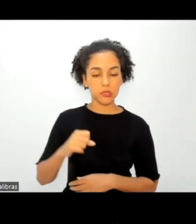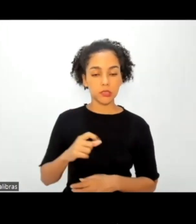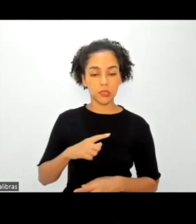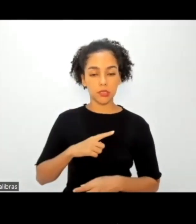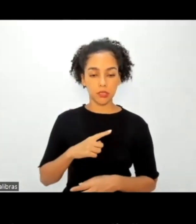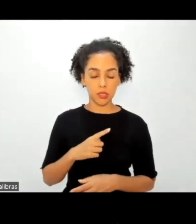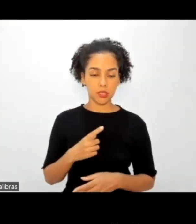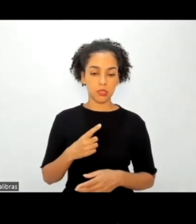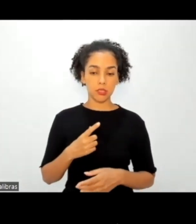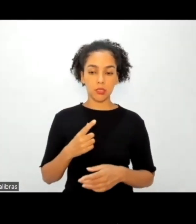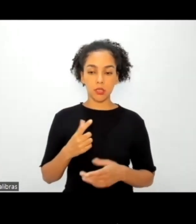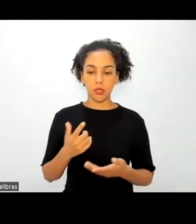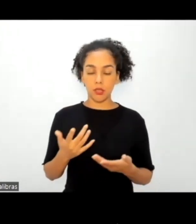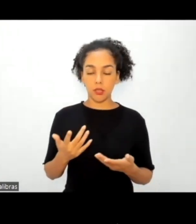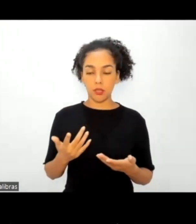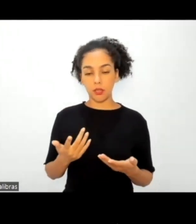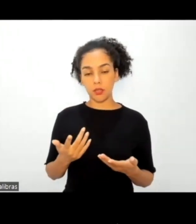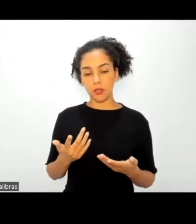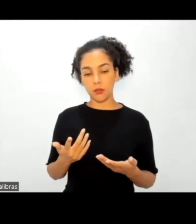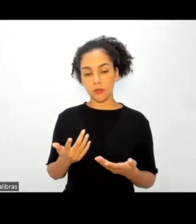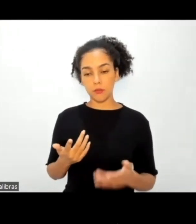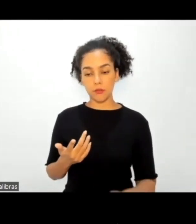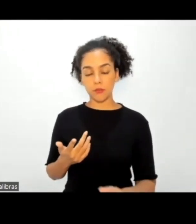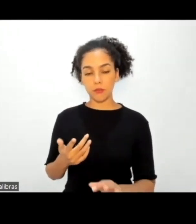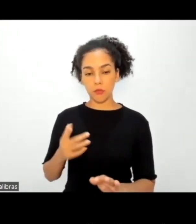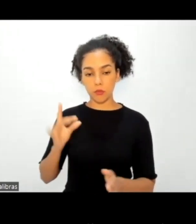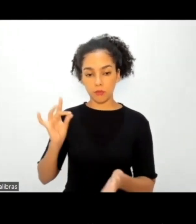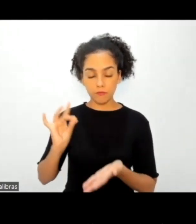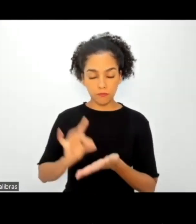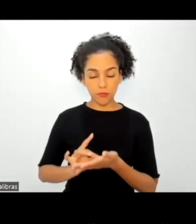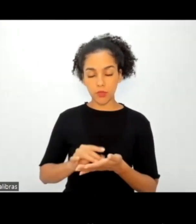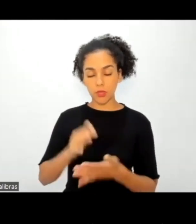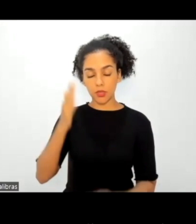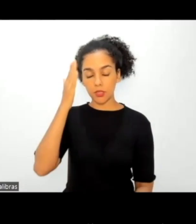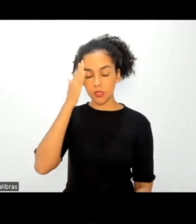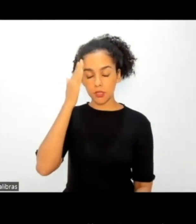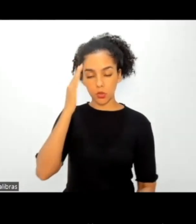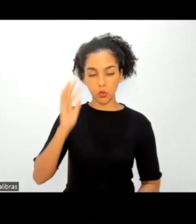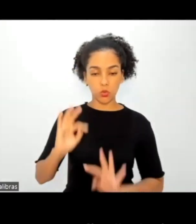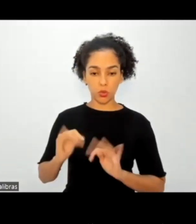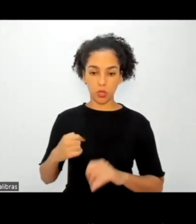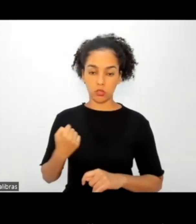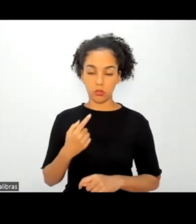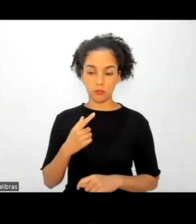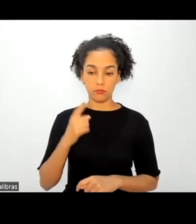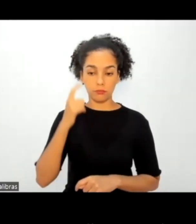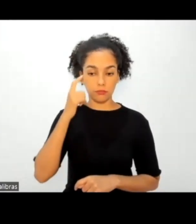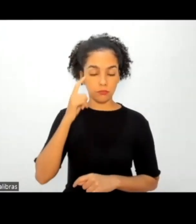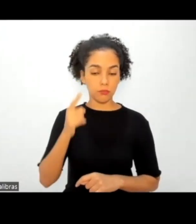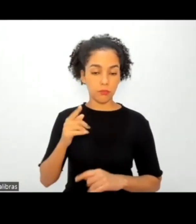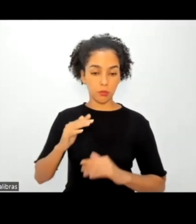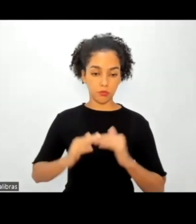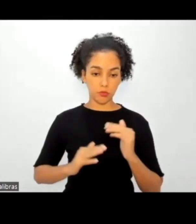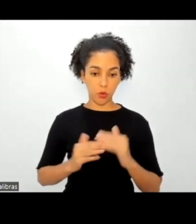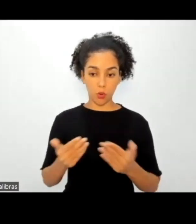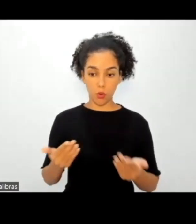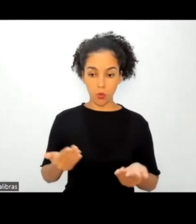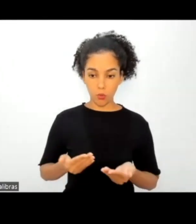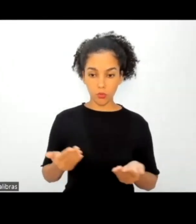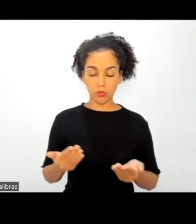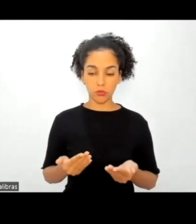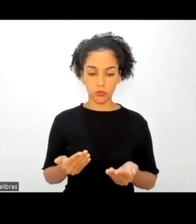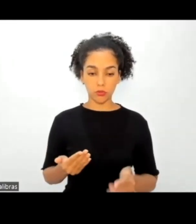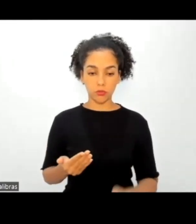grande e estarrecedora contradição, né, com tudo que a gente construiu nessa profissão hoje. Hoje